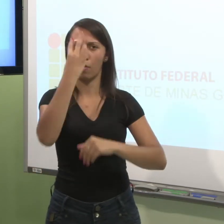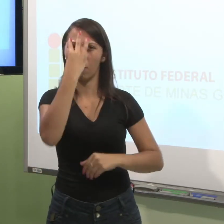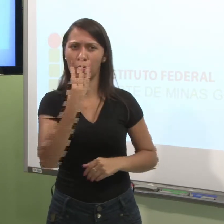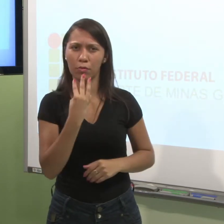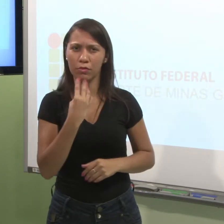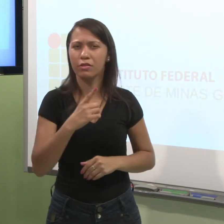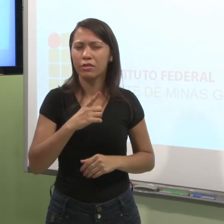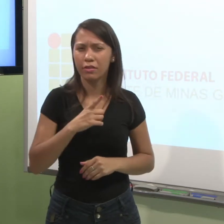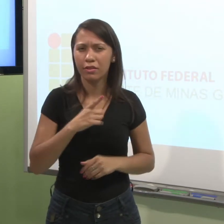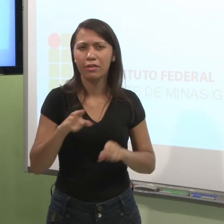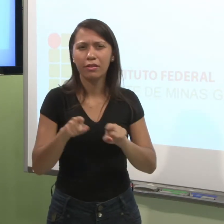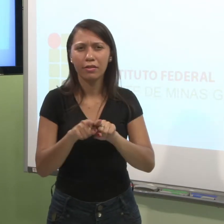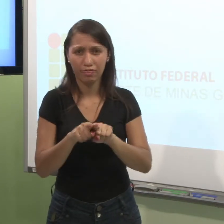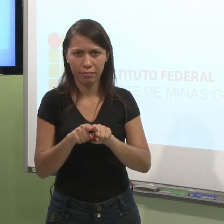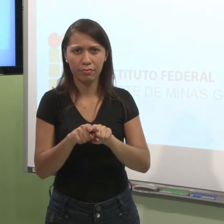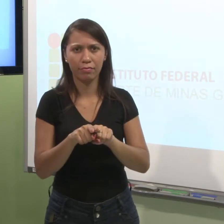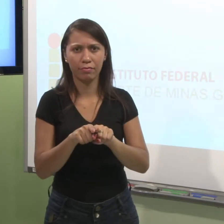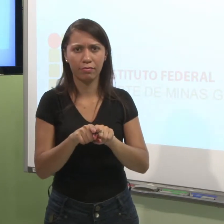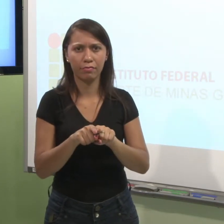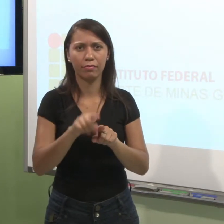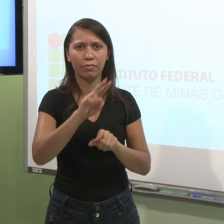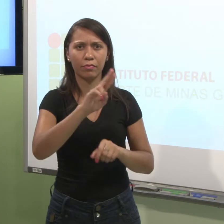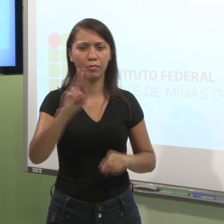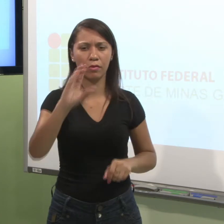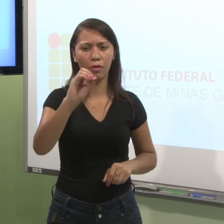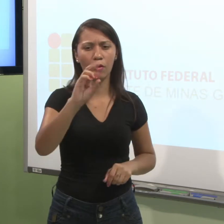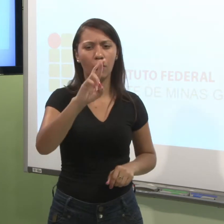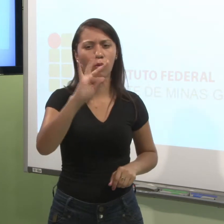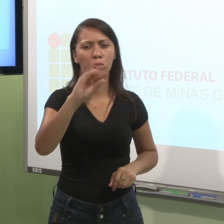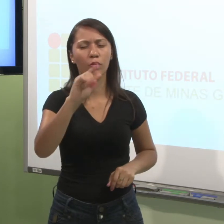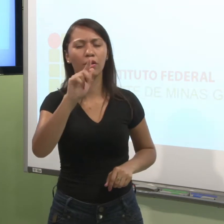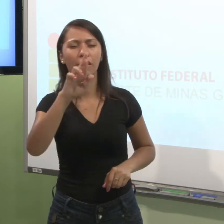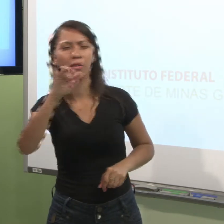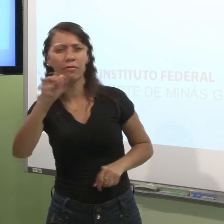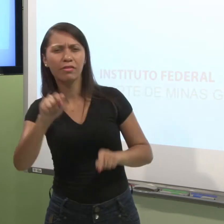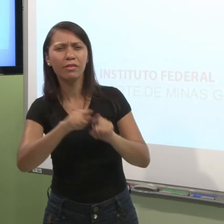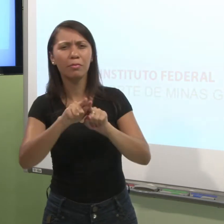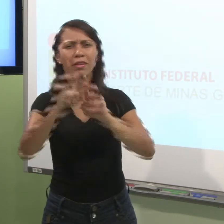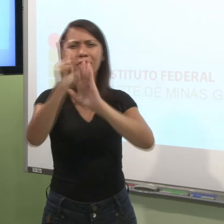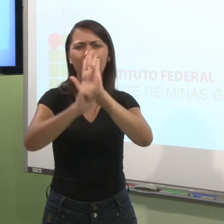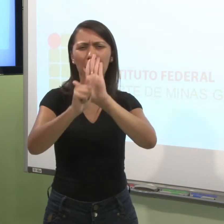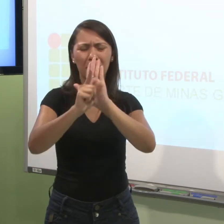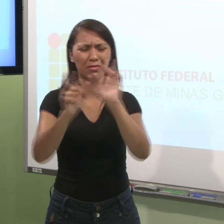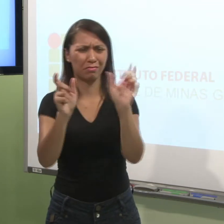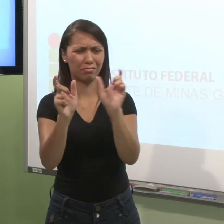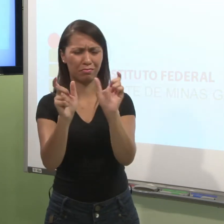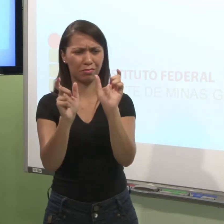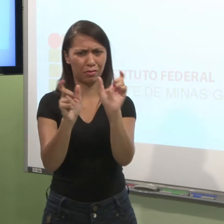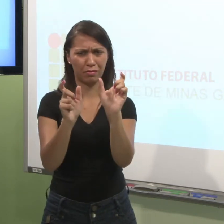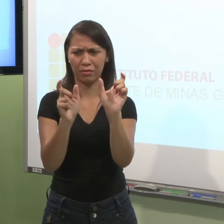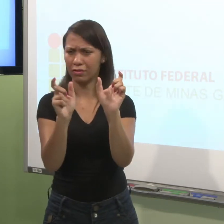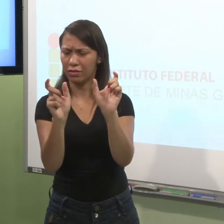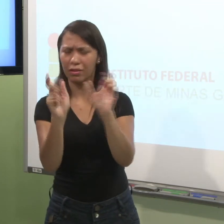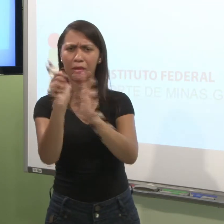uma ferramenta chamada Ortografia e Gramática. Professora, esse recurso serve para quê mesmo? Vamos